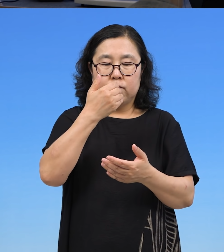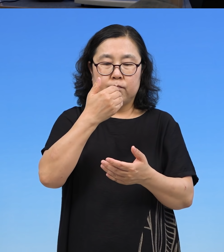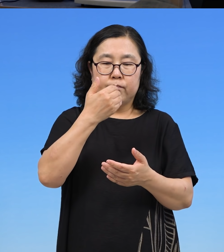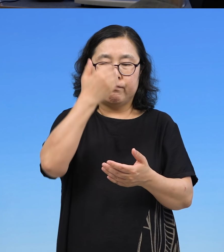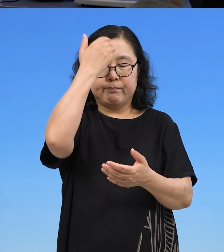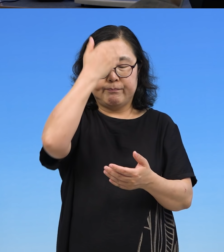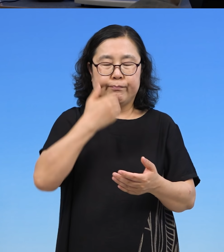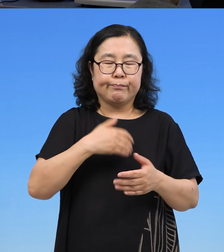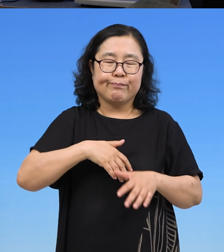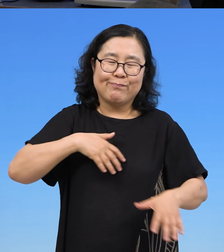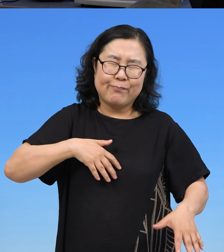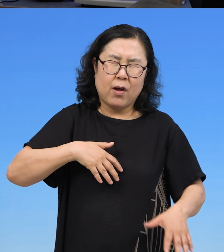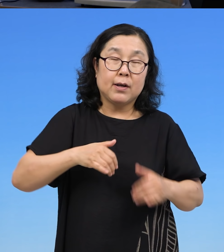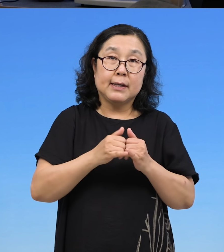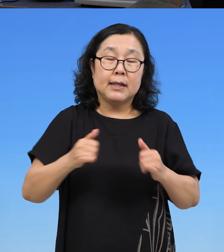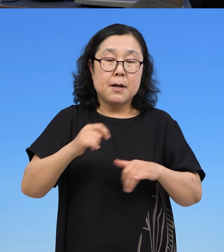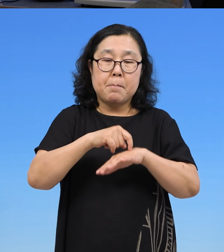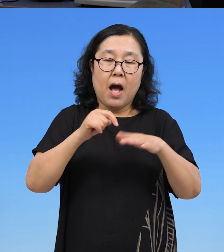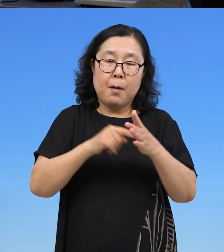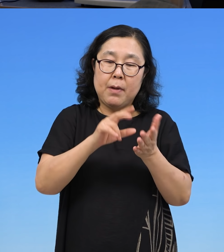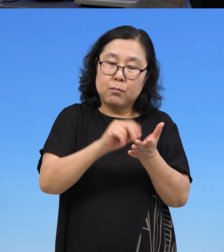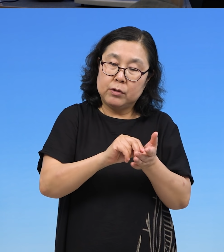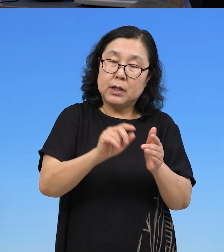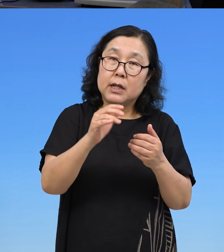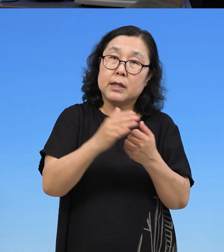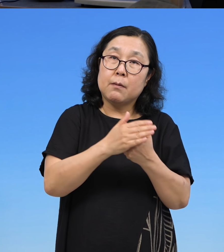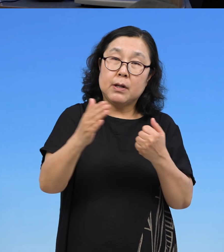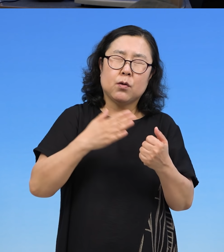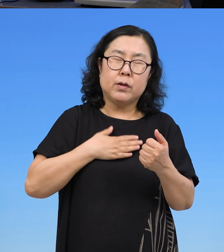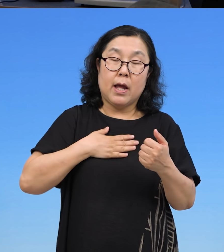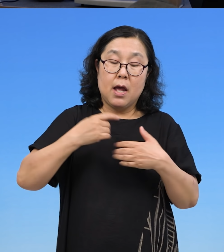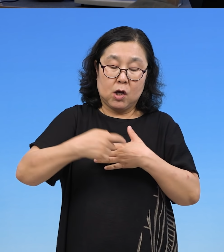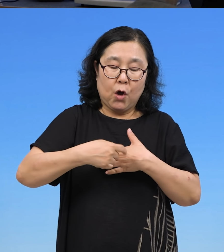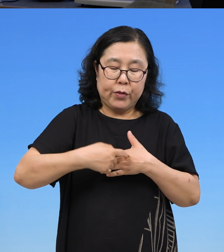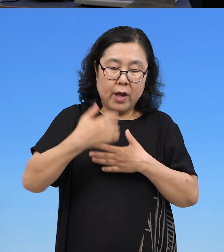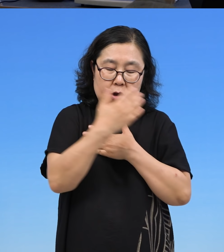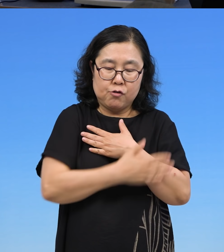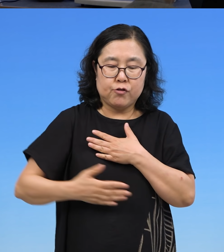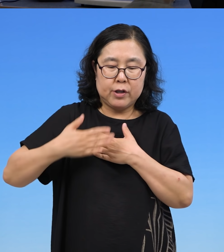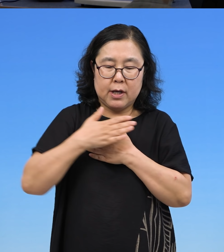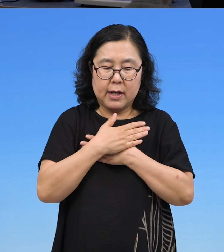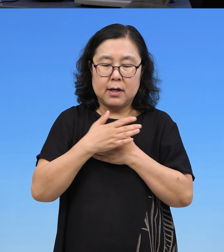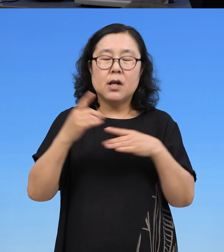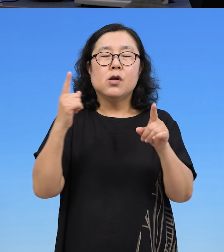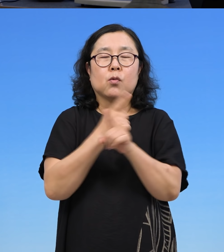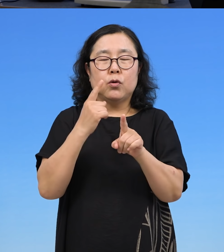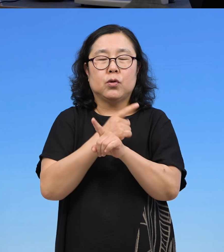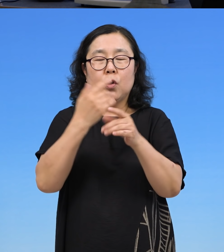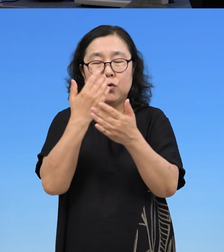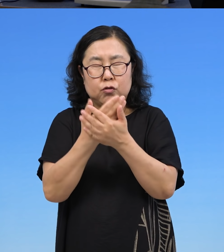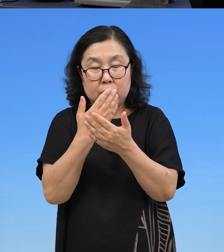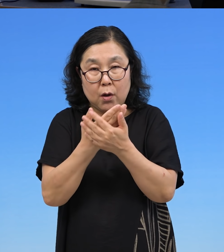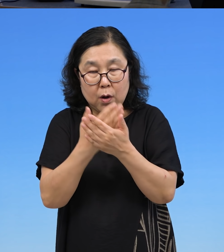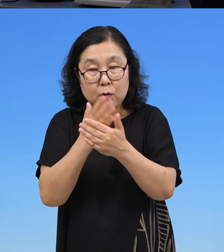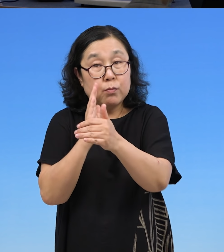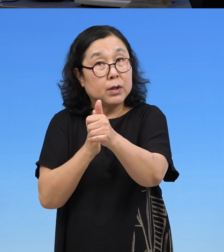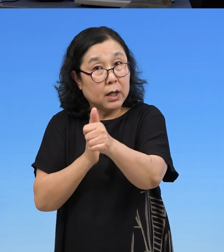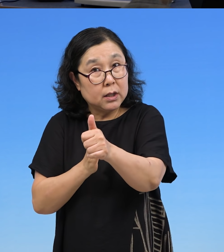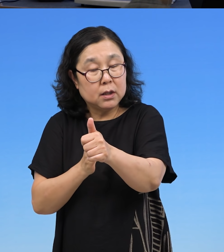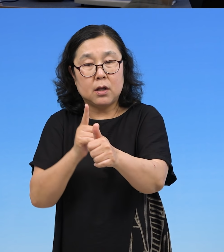심리치료 받으러 온 게 아닙니다 몸을 못 가누는 그 입장의 육체를 고쳐달라고 그런데 네 죄사함을